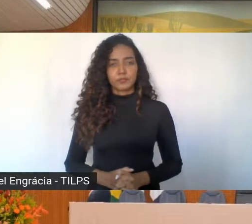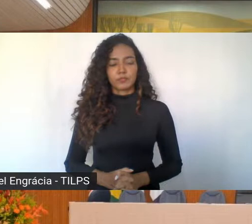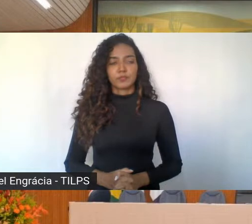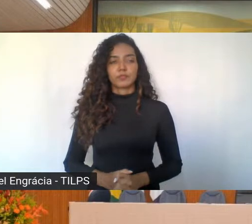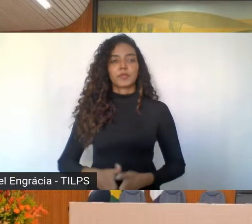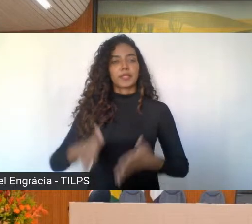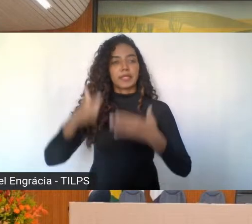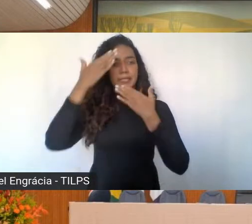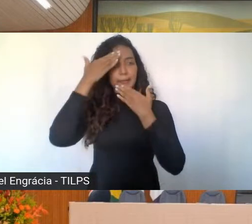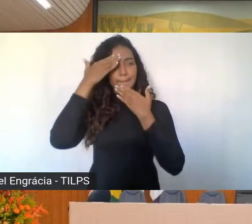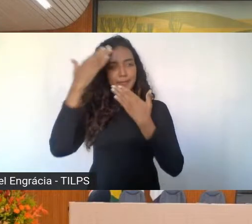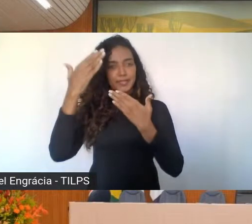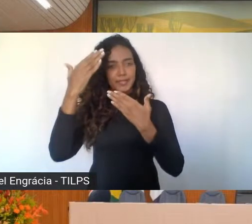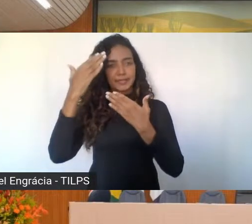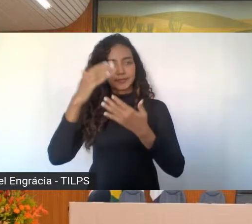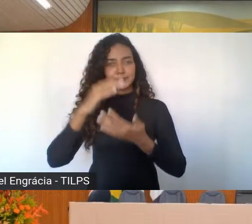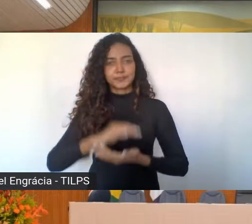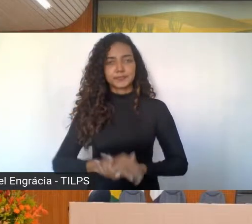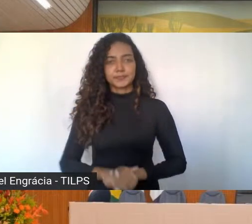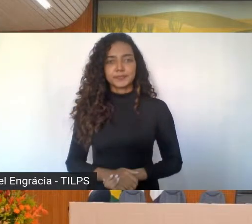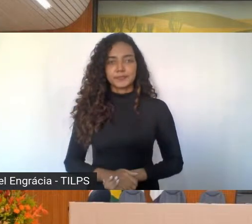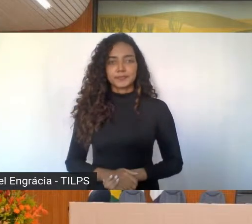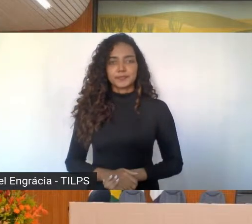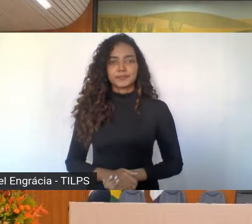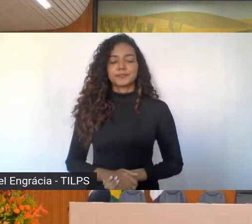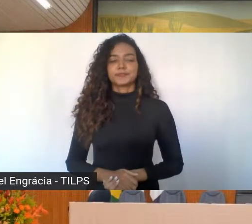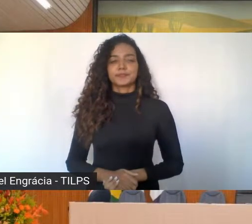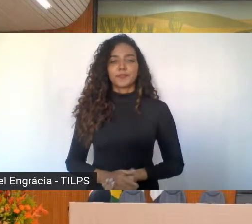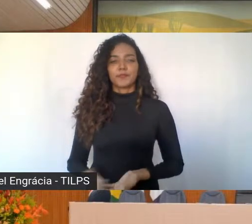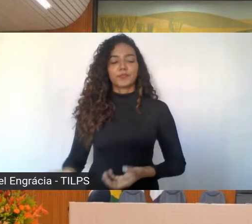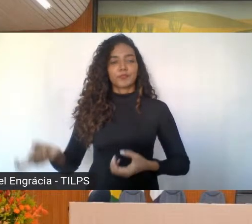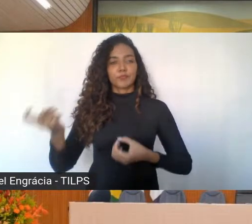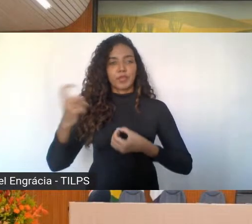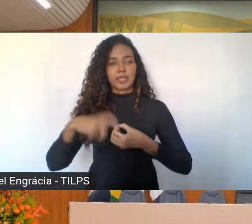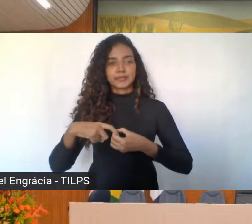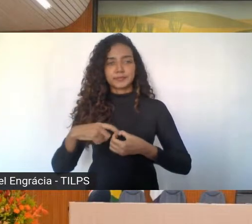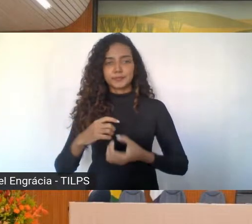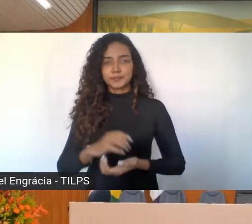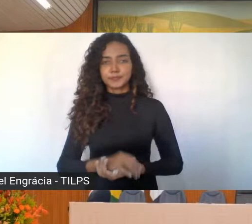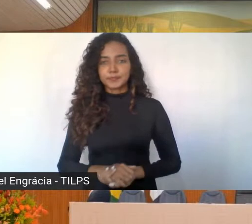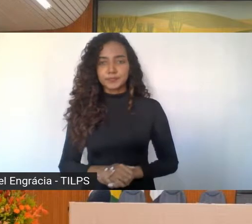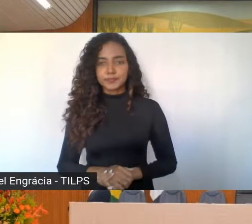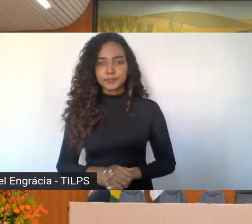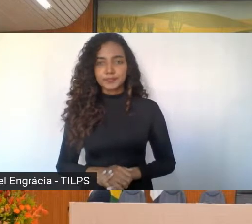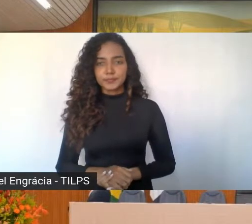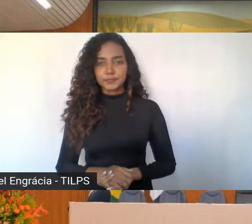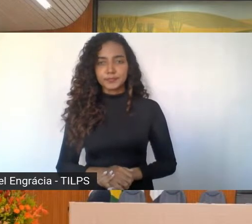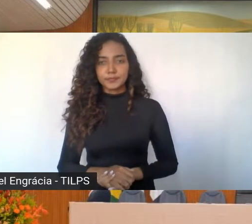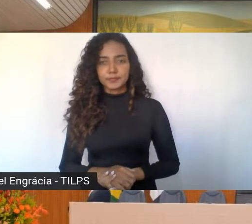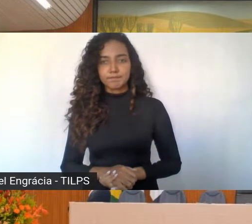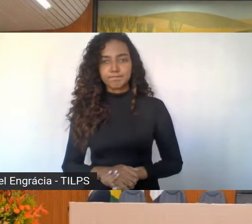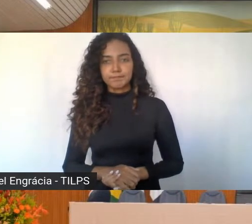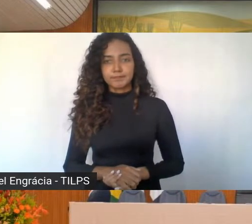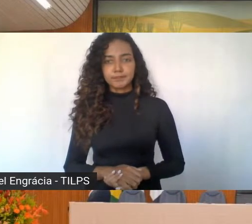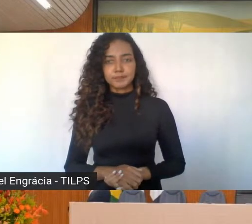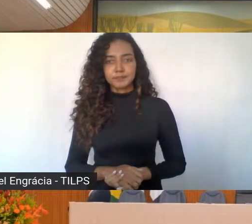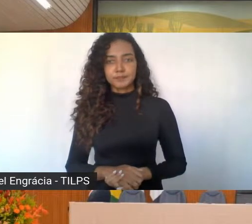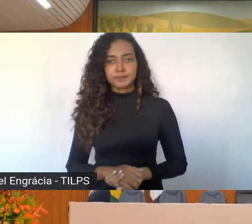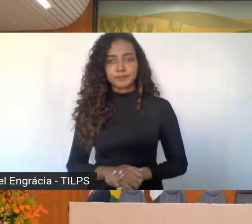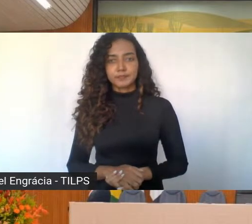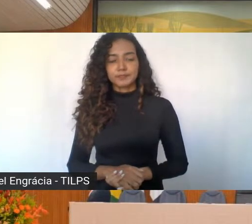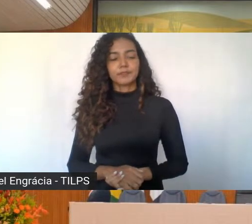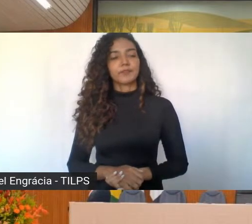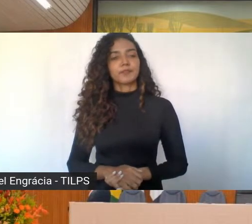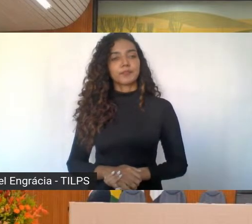Obrigado, gente. Obrigado. Vamos lá. Eu queria falar principalmente